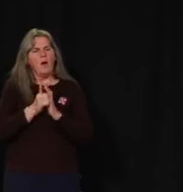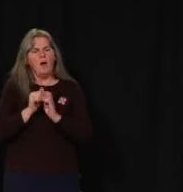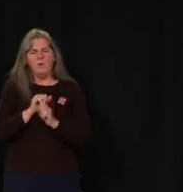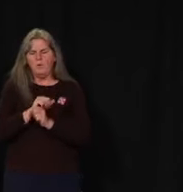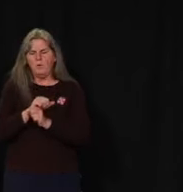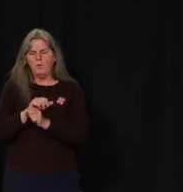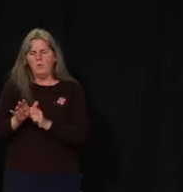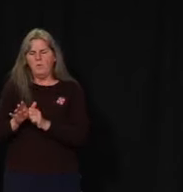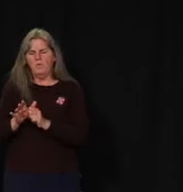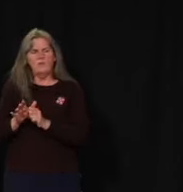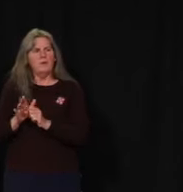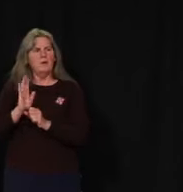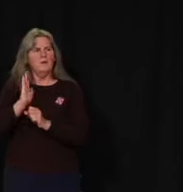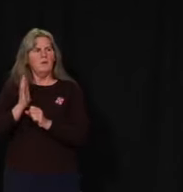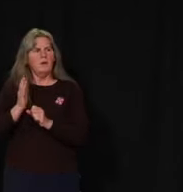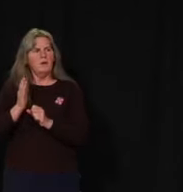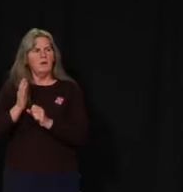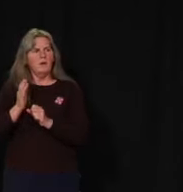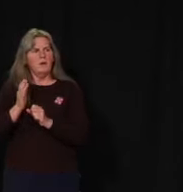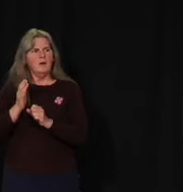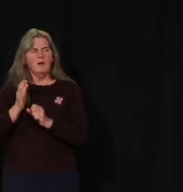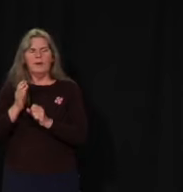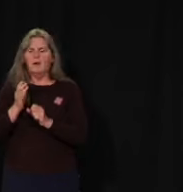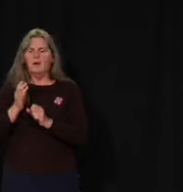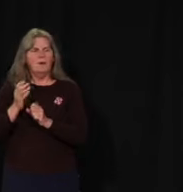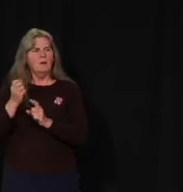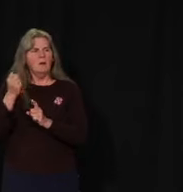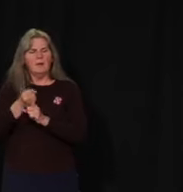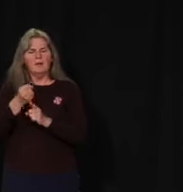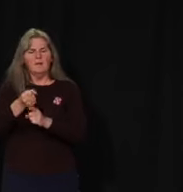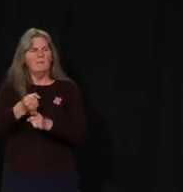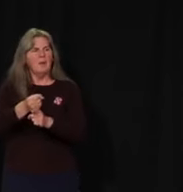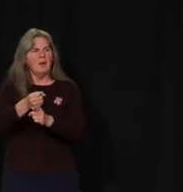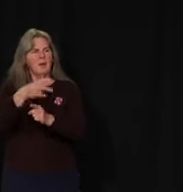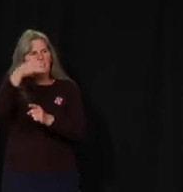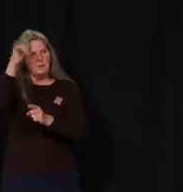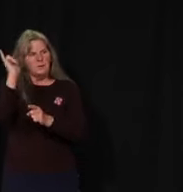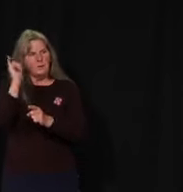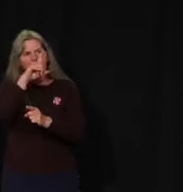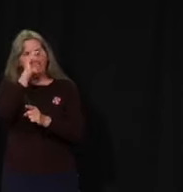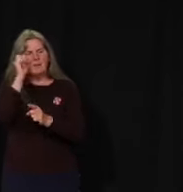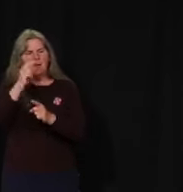COVID-19 will evolve in the Yukon, given that we're opening the borders?